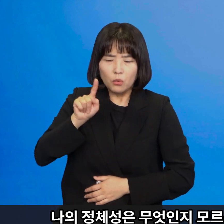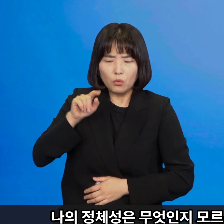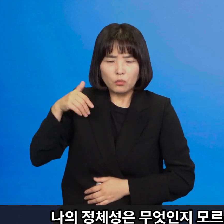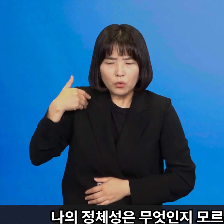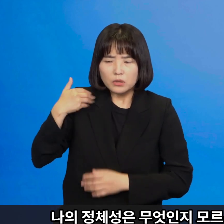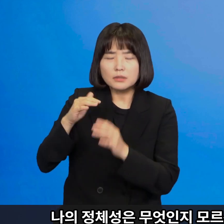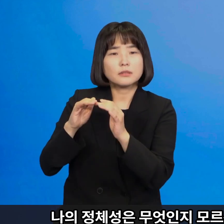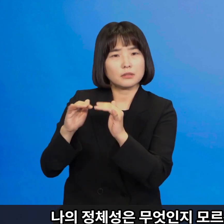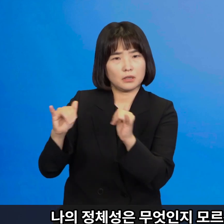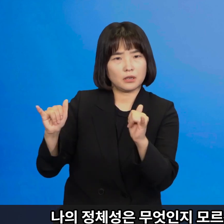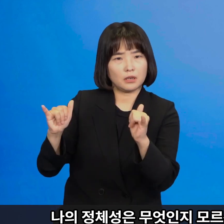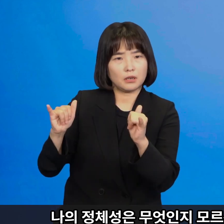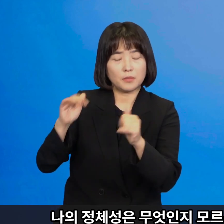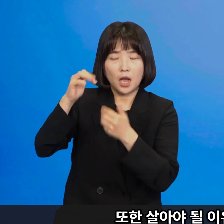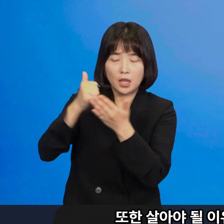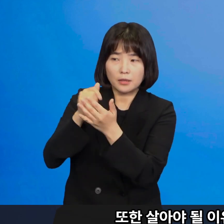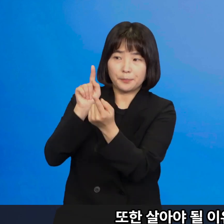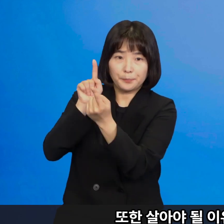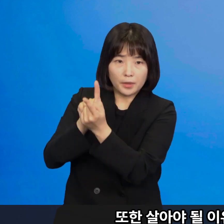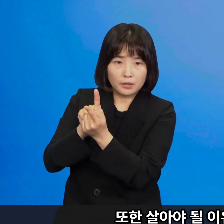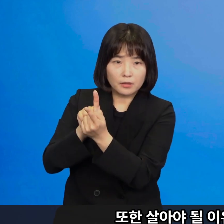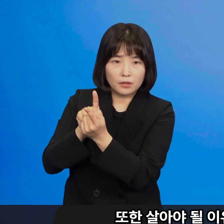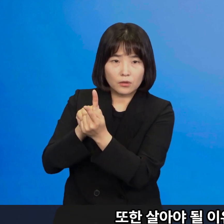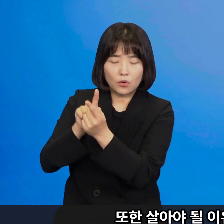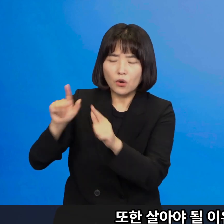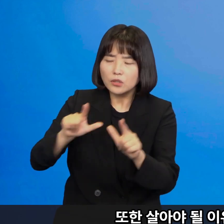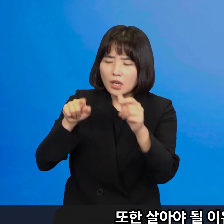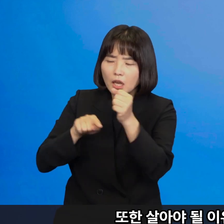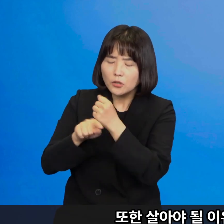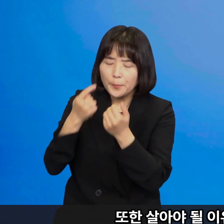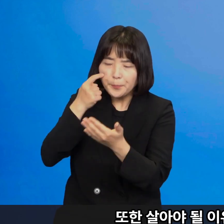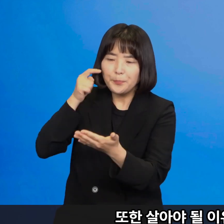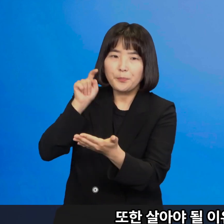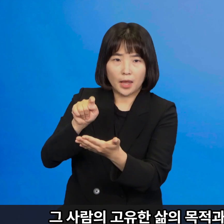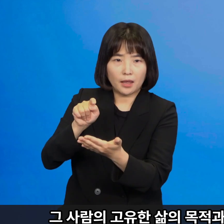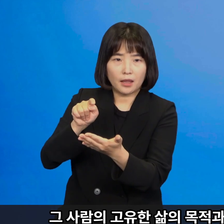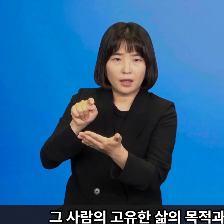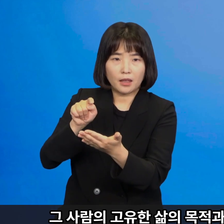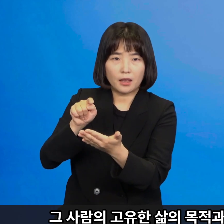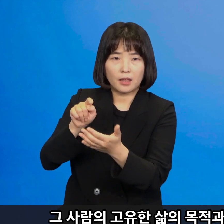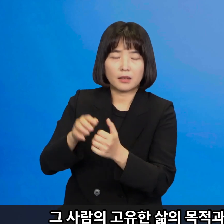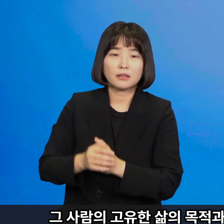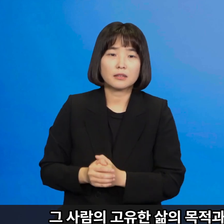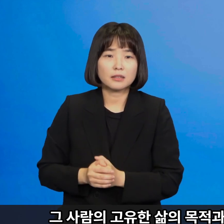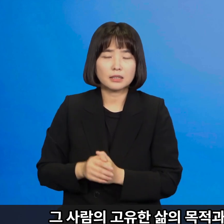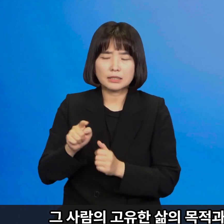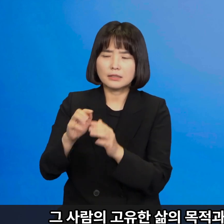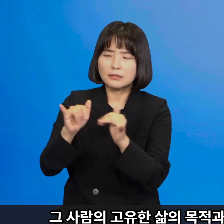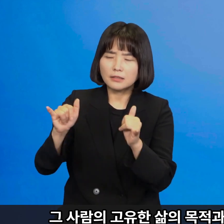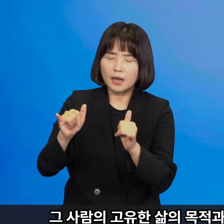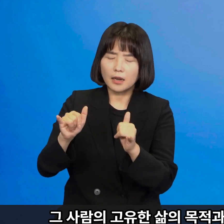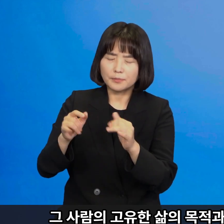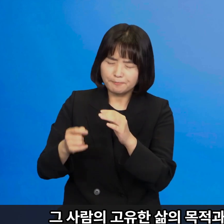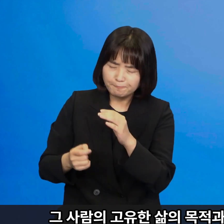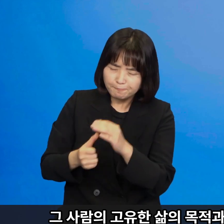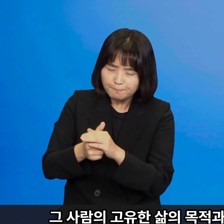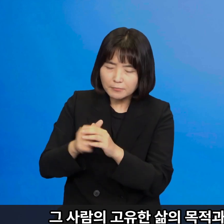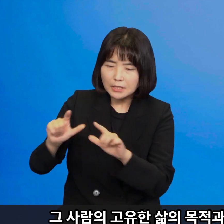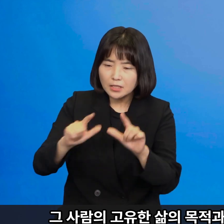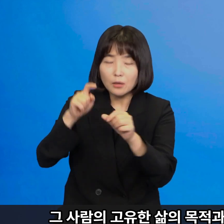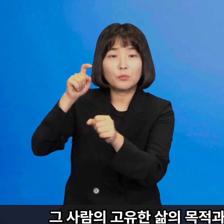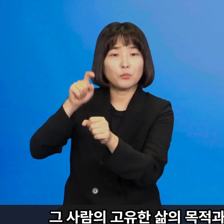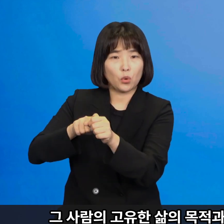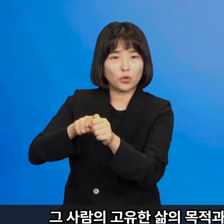사람들이 하나님을 알게 되고 또한 살아야 될 이유를 발견하게 되면서 그 사람의 고유한 삶의 목적과